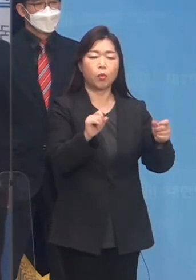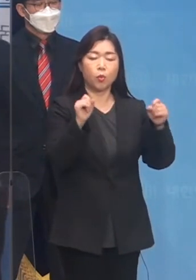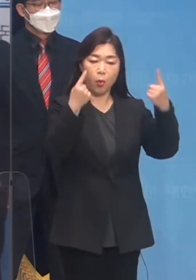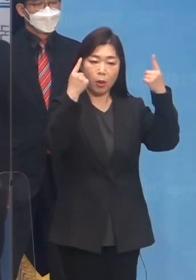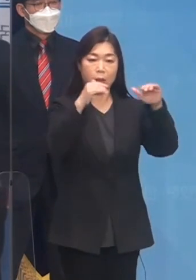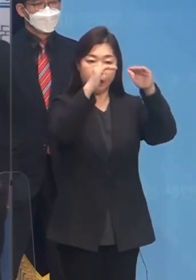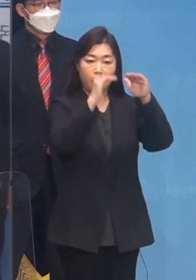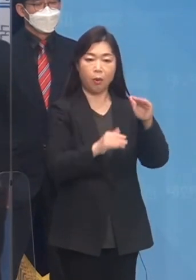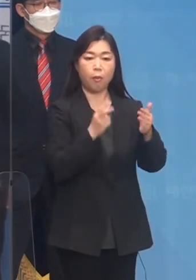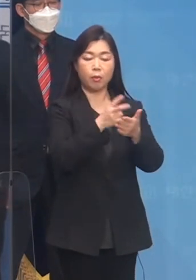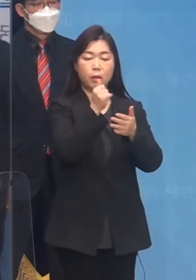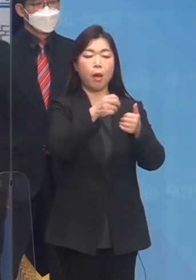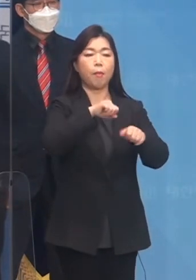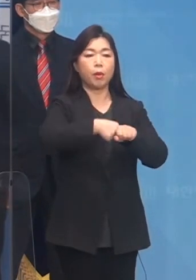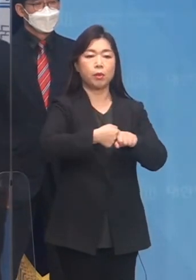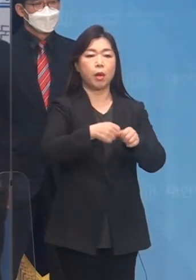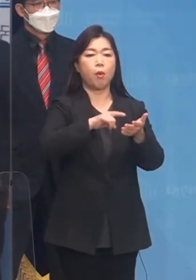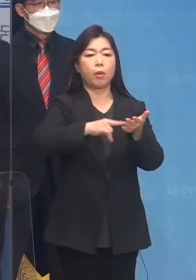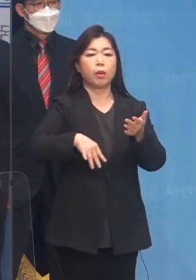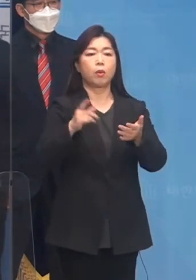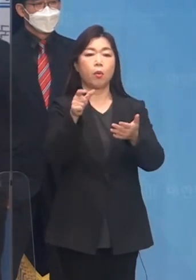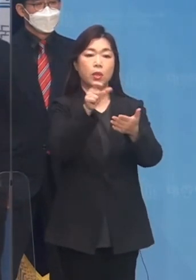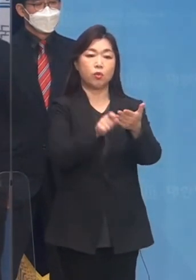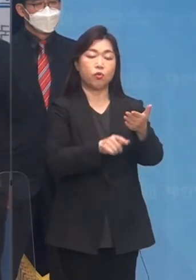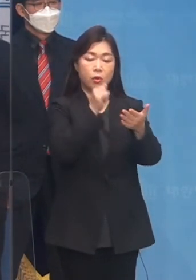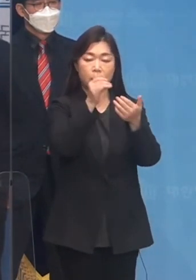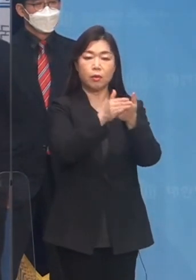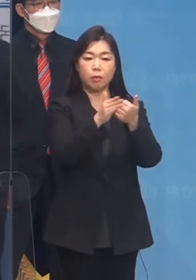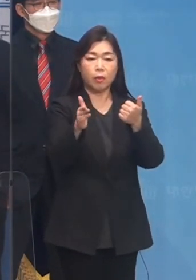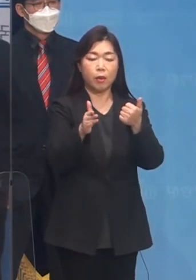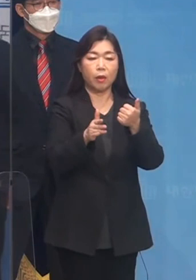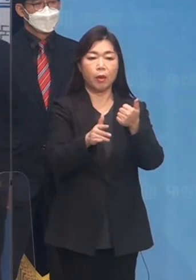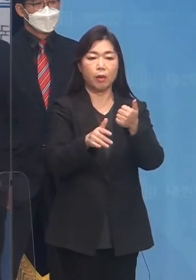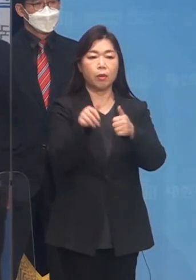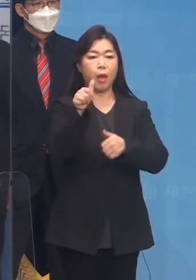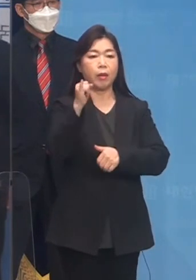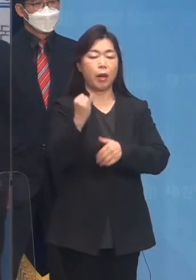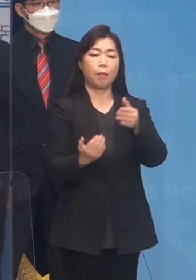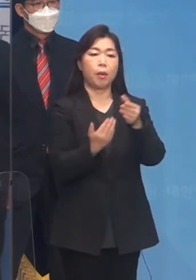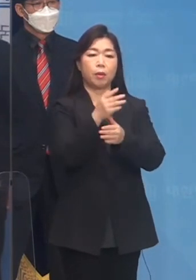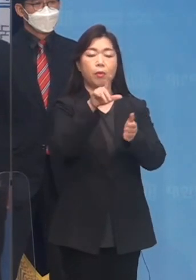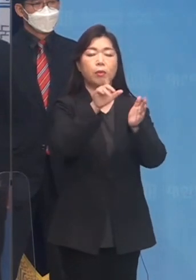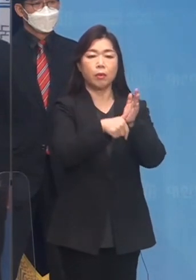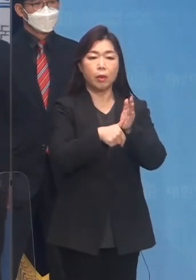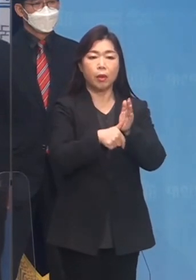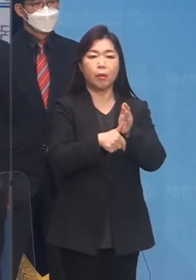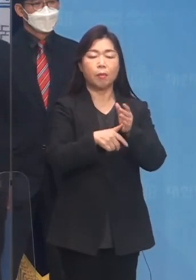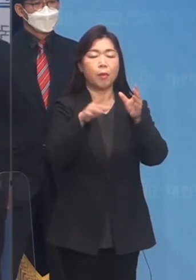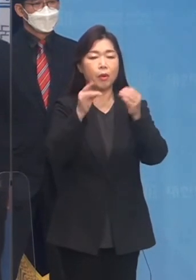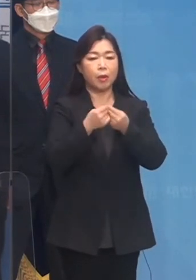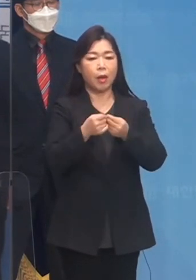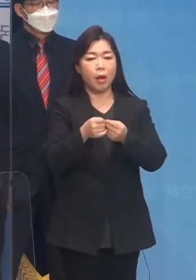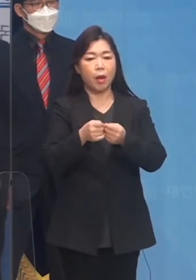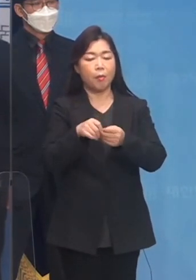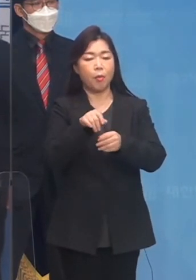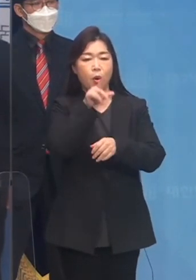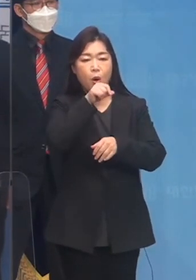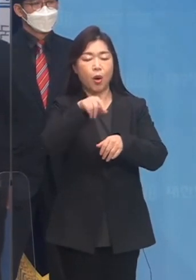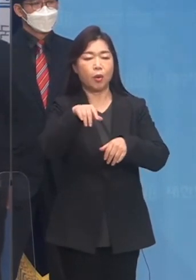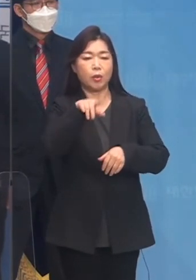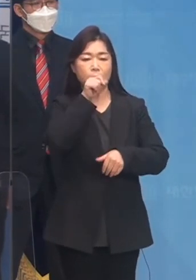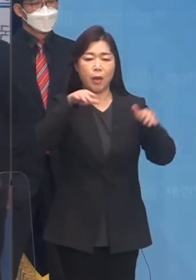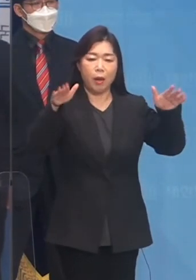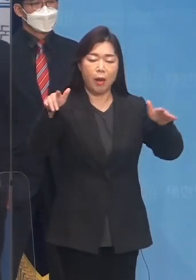대해 벌칙 및 과태료 기준이 두고 있어 고병원성 AI 발생 원인이 야생 조류의 원인이